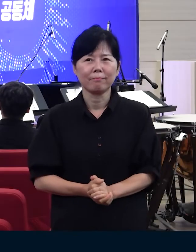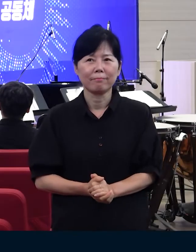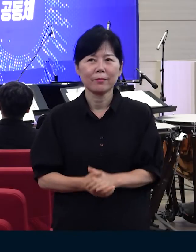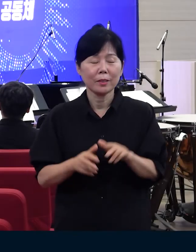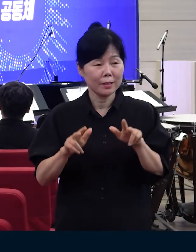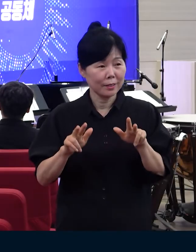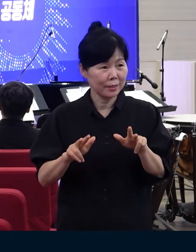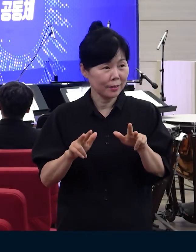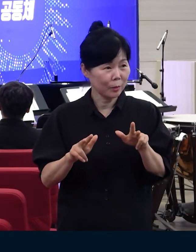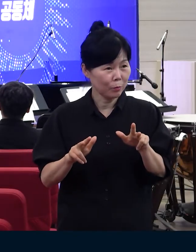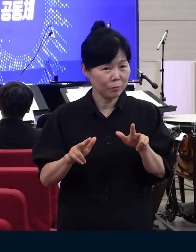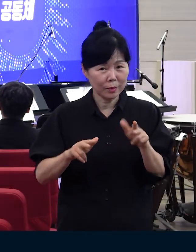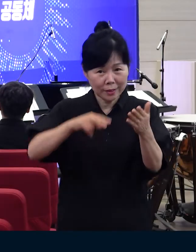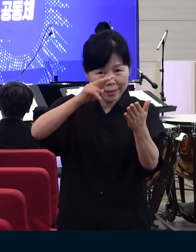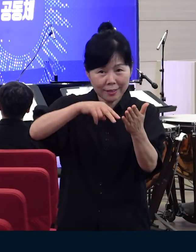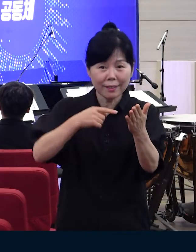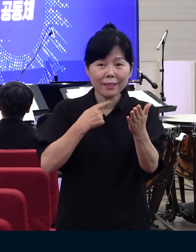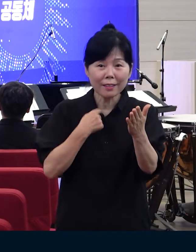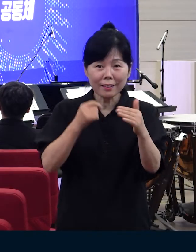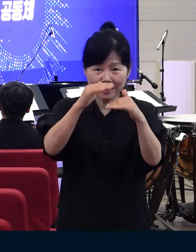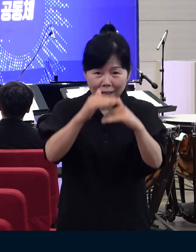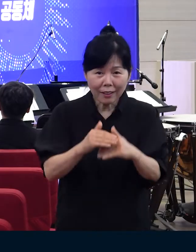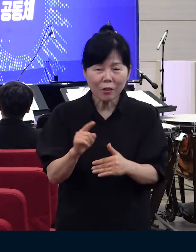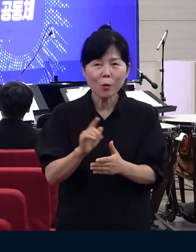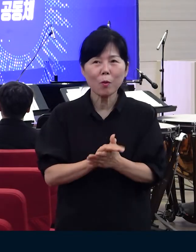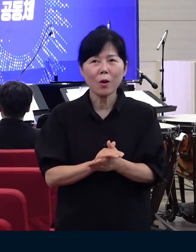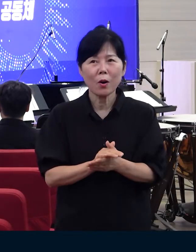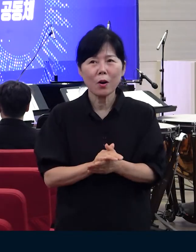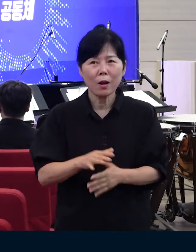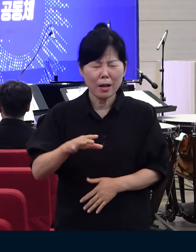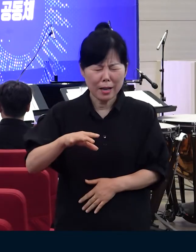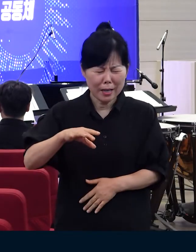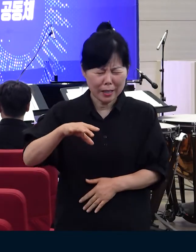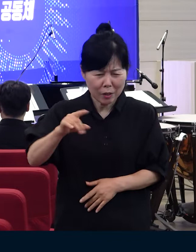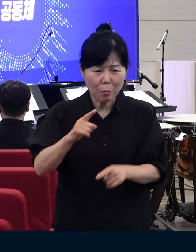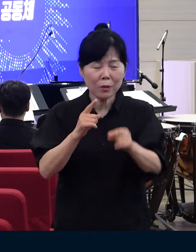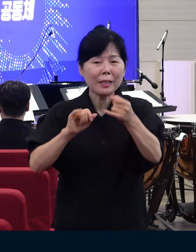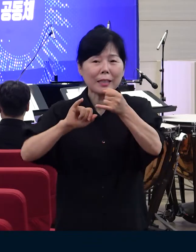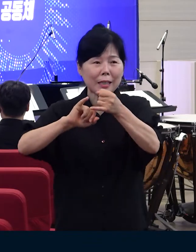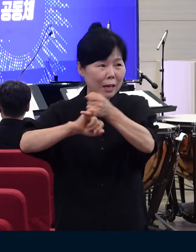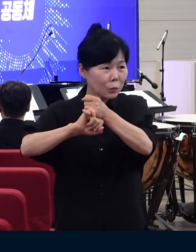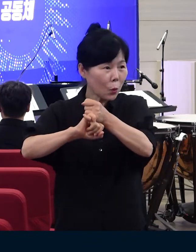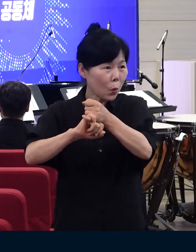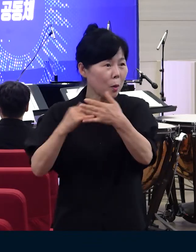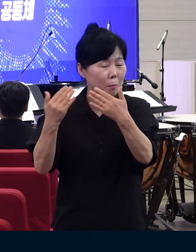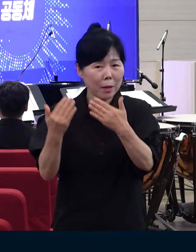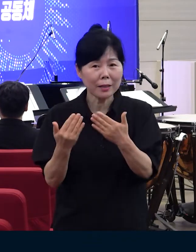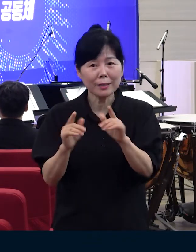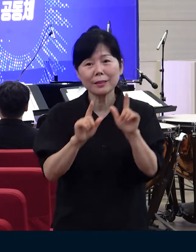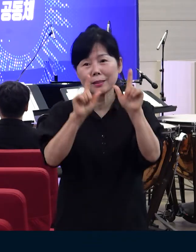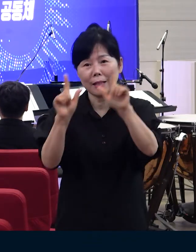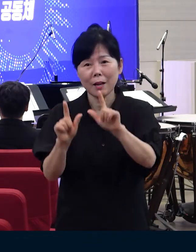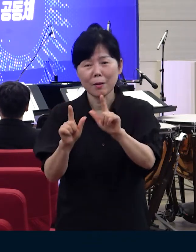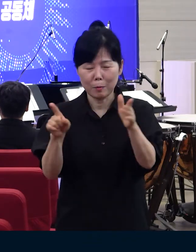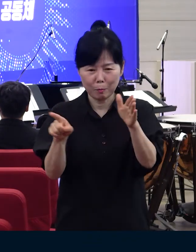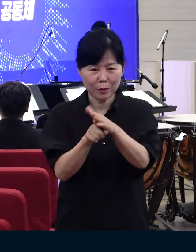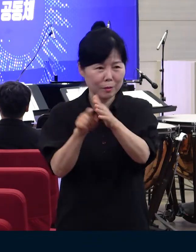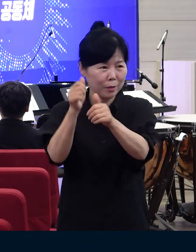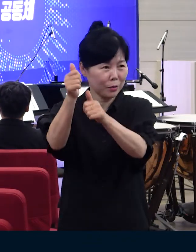지금 우리가 함께 읽은 이 말씀은 최초의 언약의 삶을 살아간 사람, 믿음의